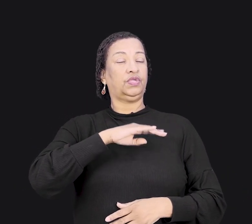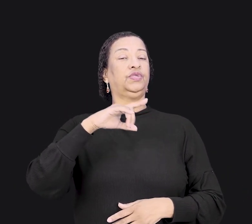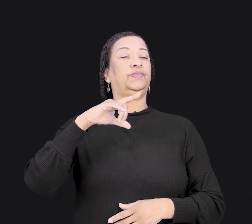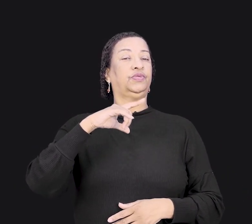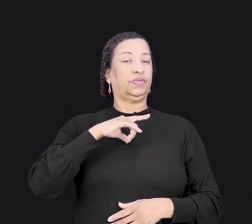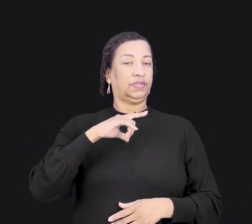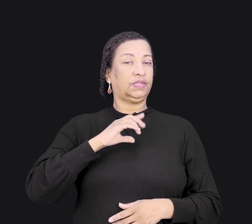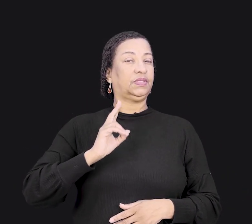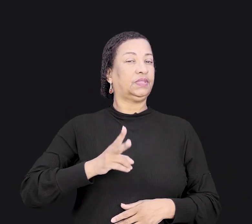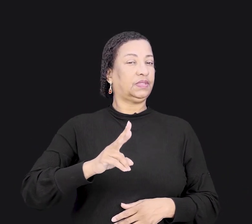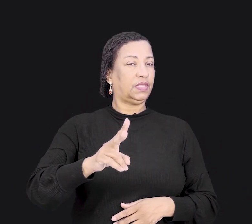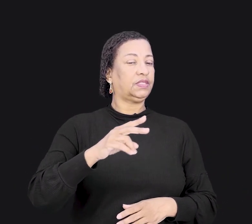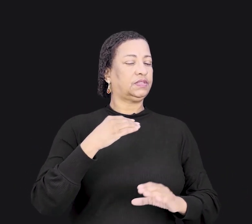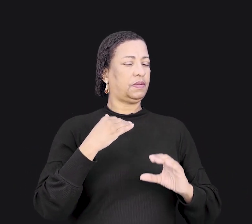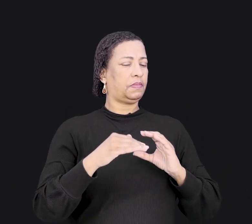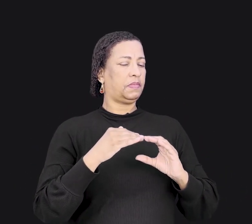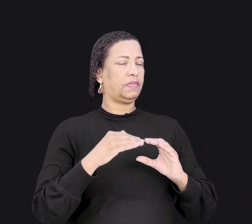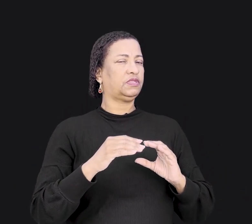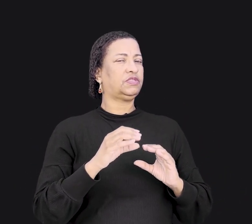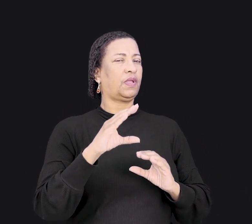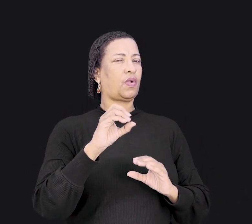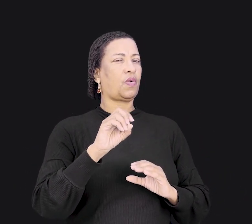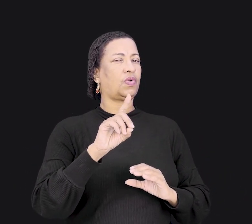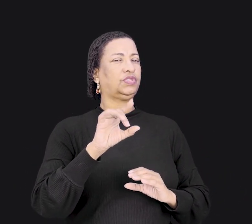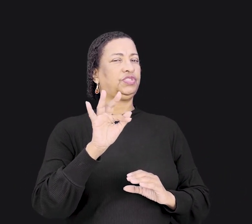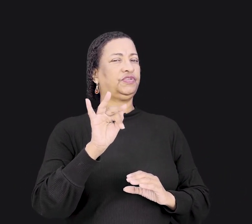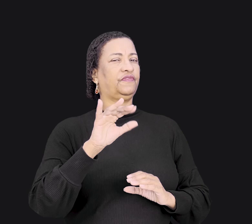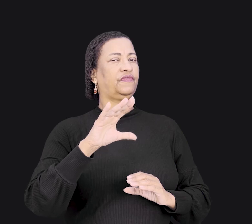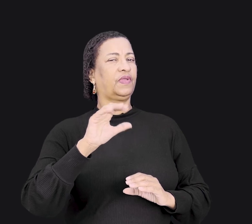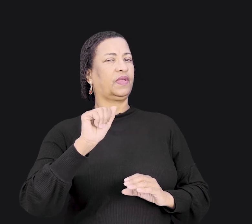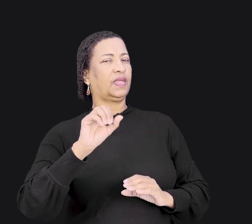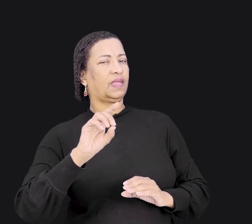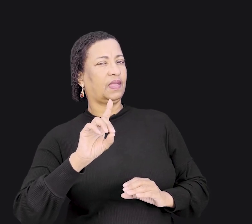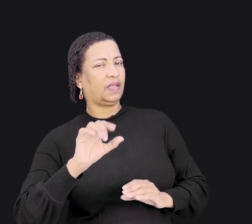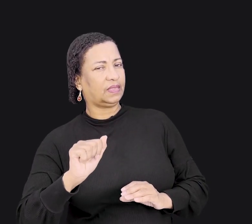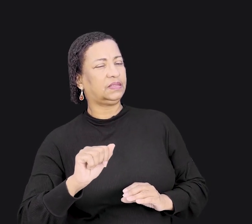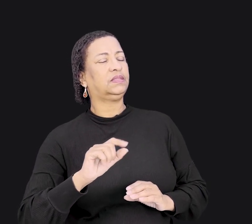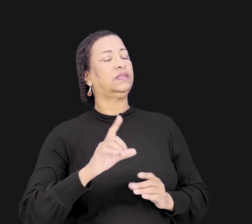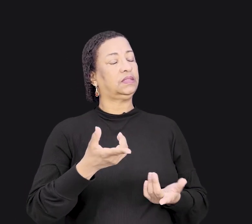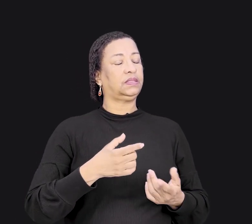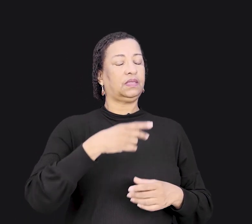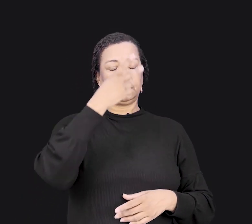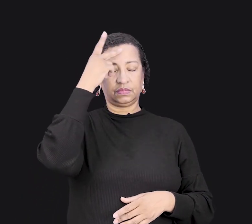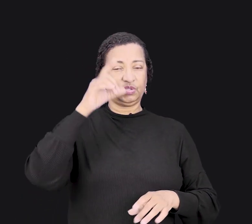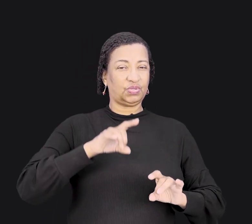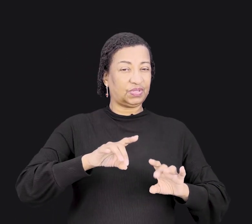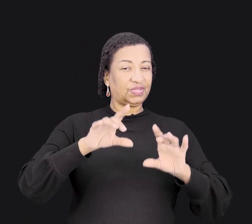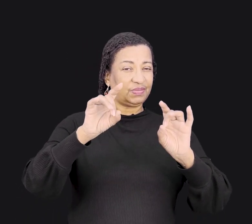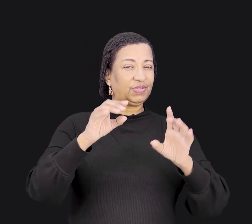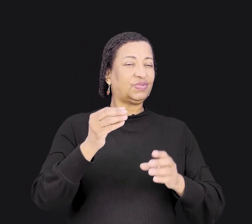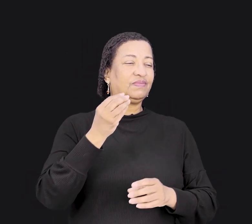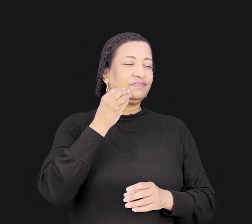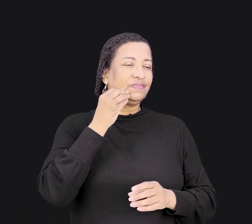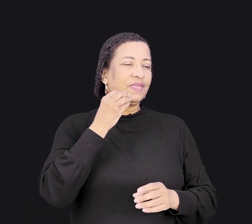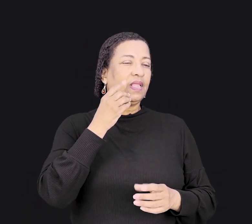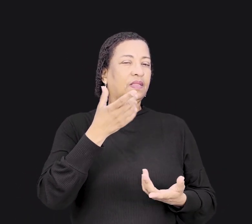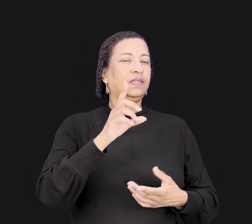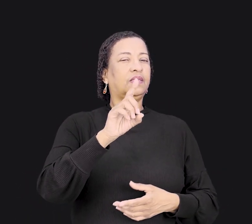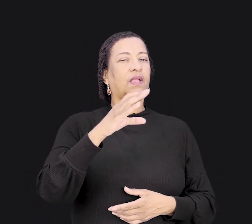mensagens e mensagens codificadas, que os especialistas tentam decodificar. Eu sugiro que você estude o livro do Apocalipse como